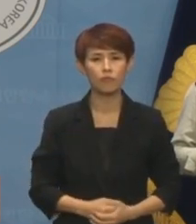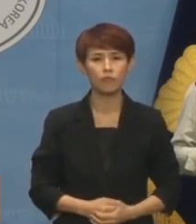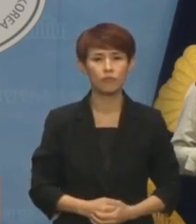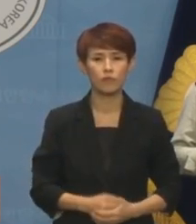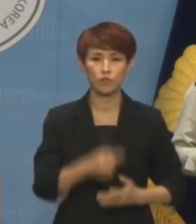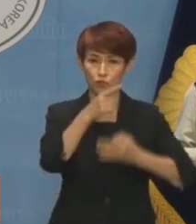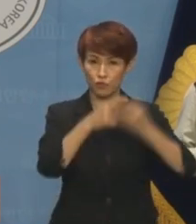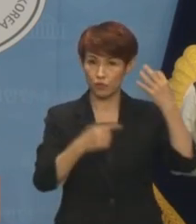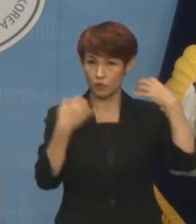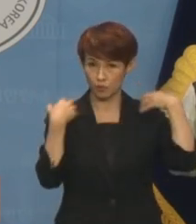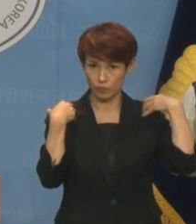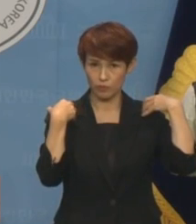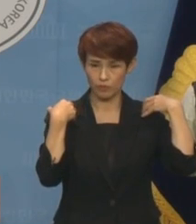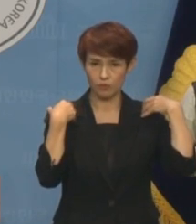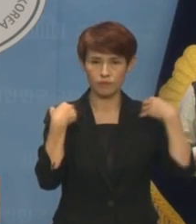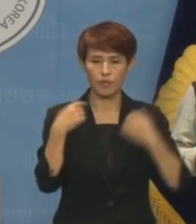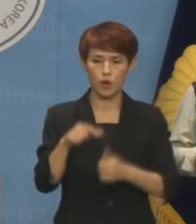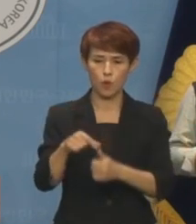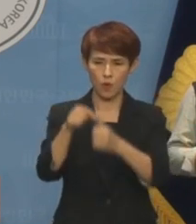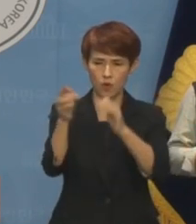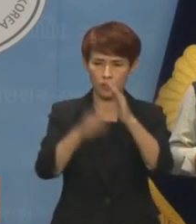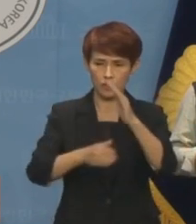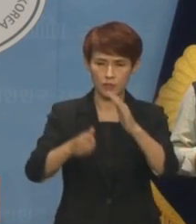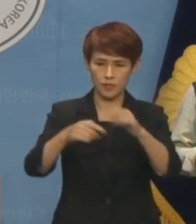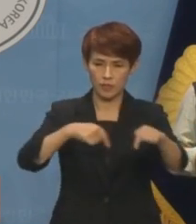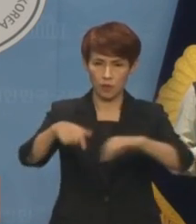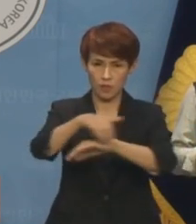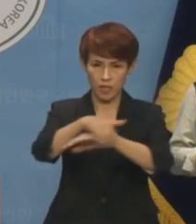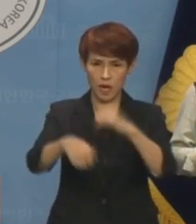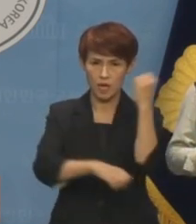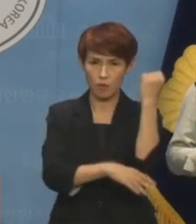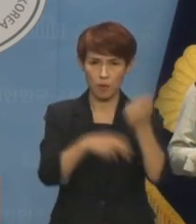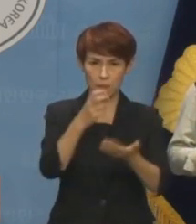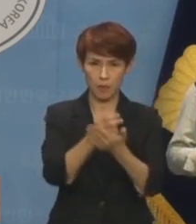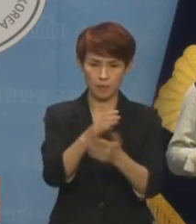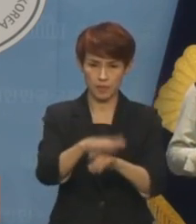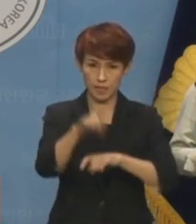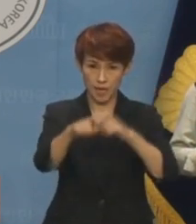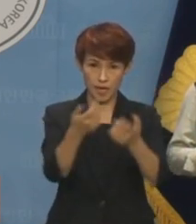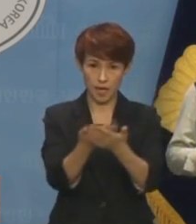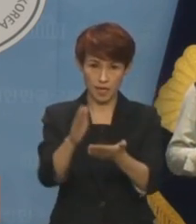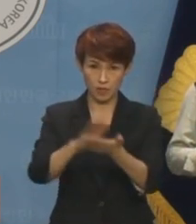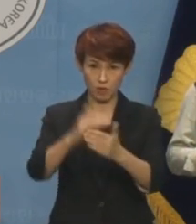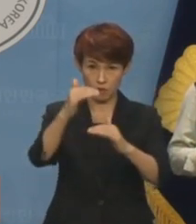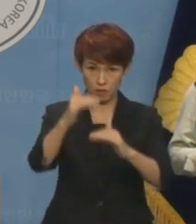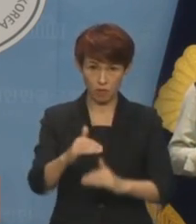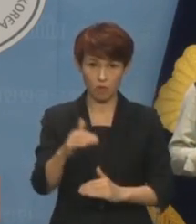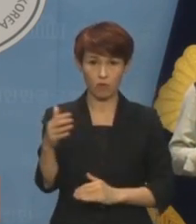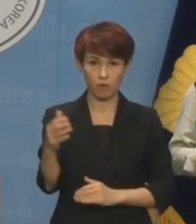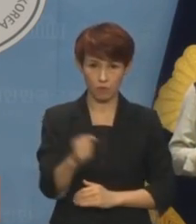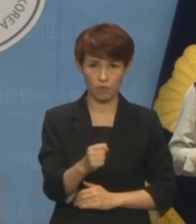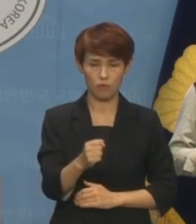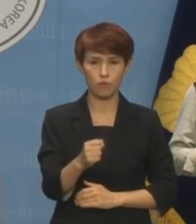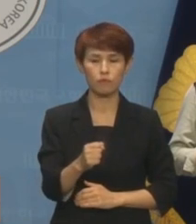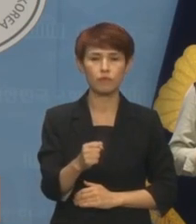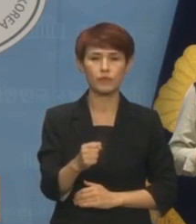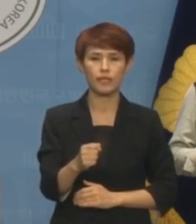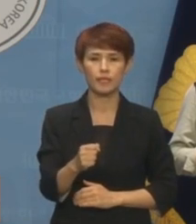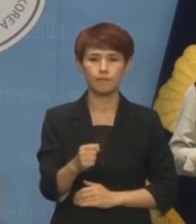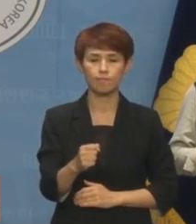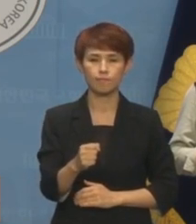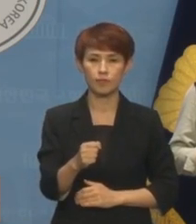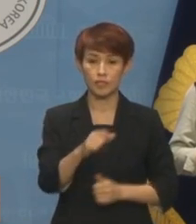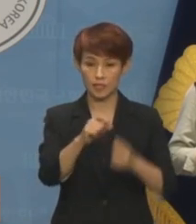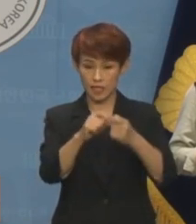윤석열 정부는 고용정책 기본법 시행령 개정안을 통해 노동부 고용정책심의회